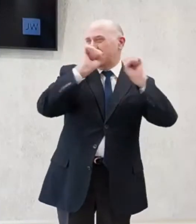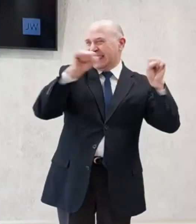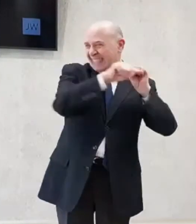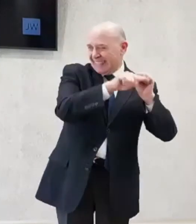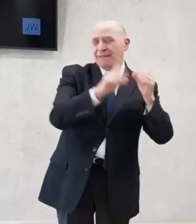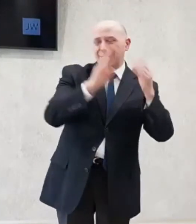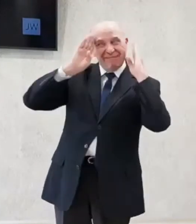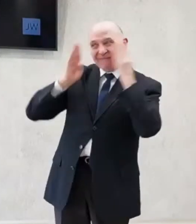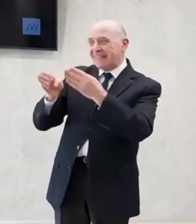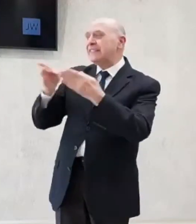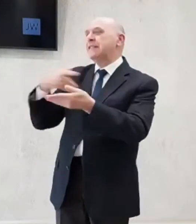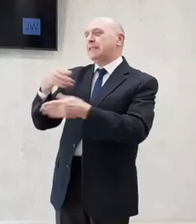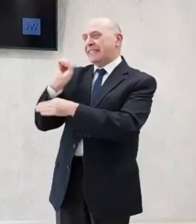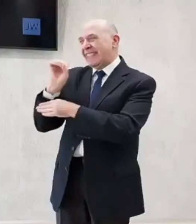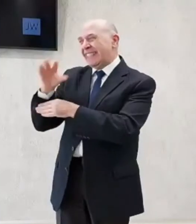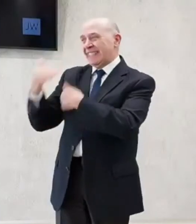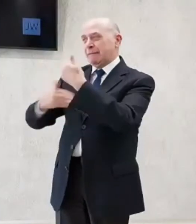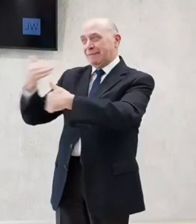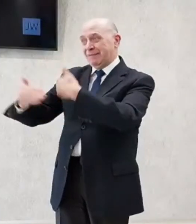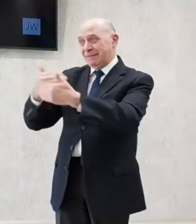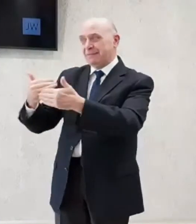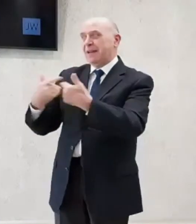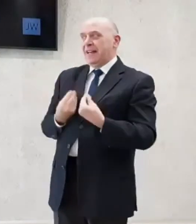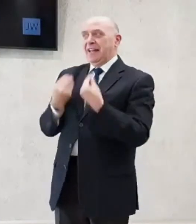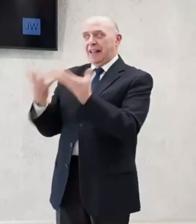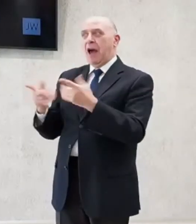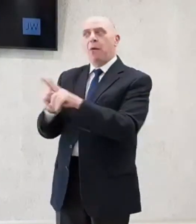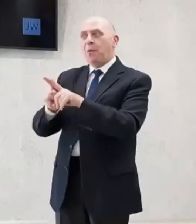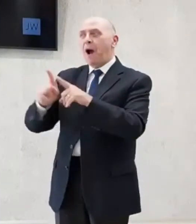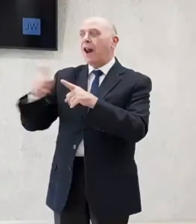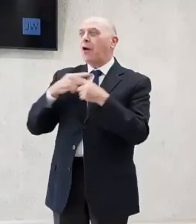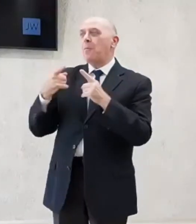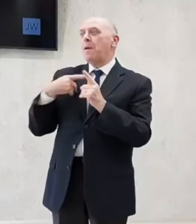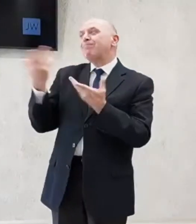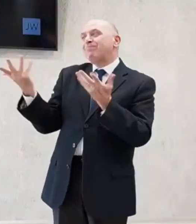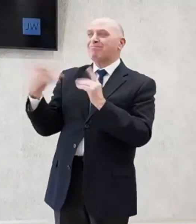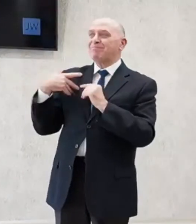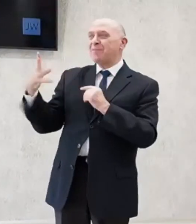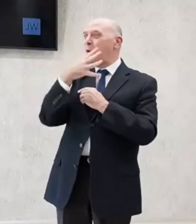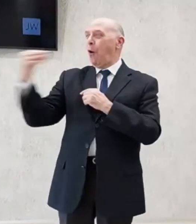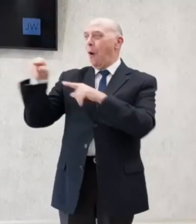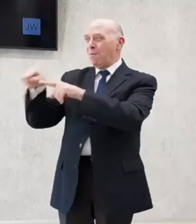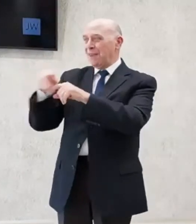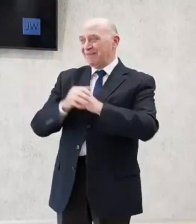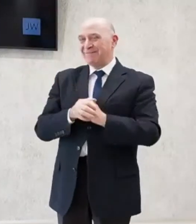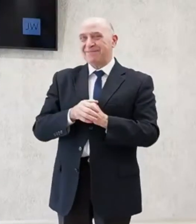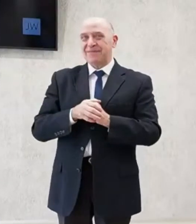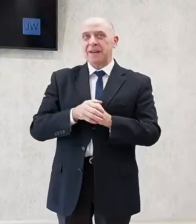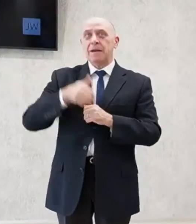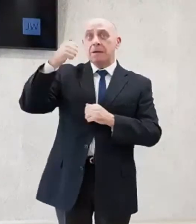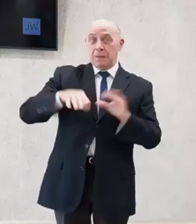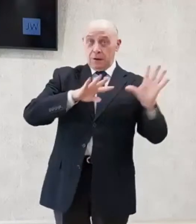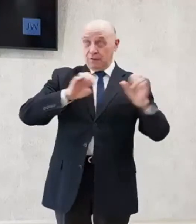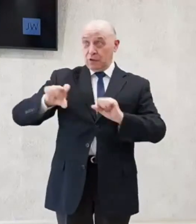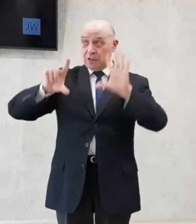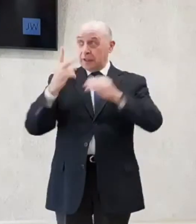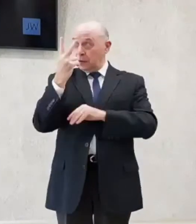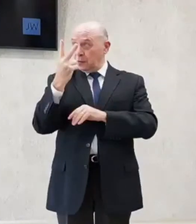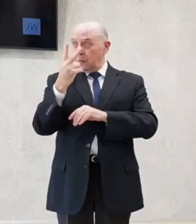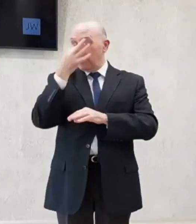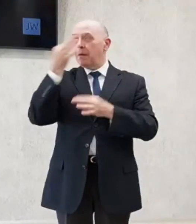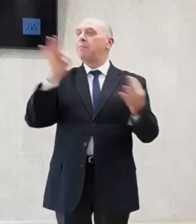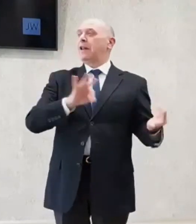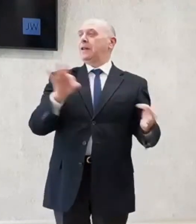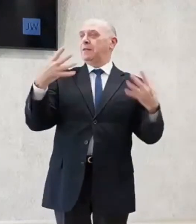il loro spirito come vedremo dopo nel 1982 decise di dedicare la sua vita a Geova con il battesimo